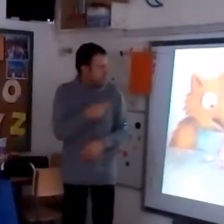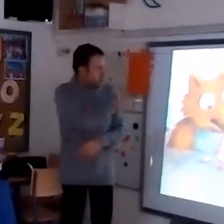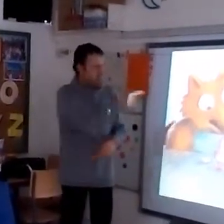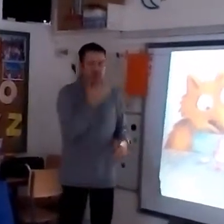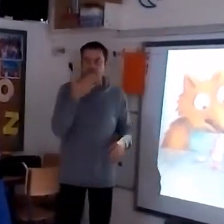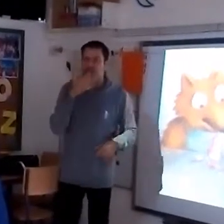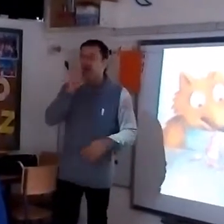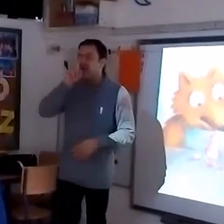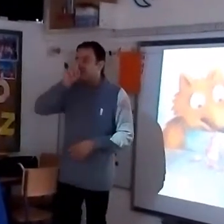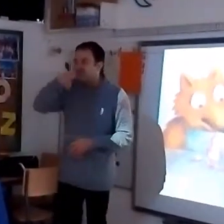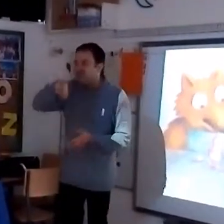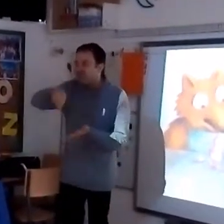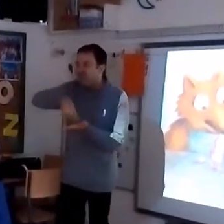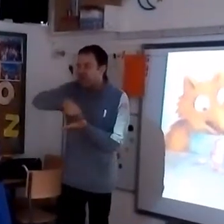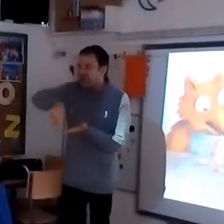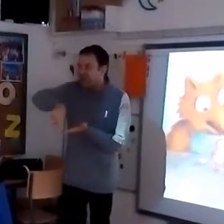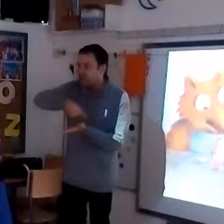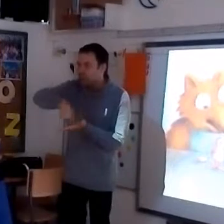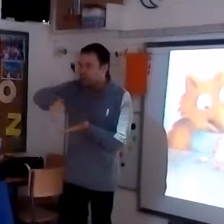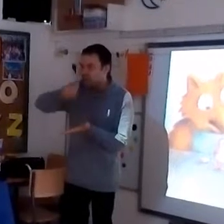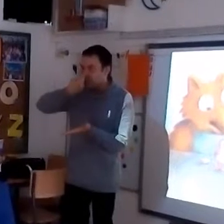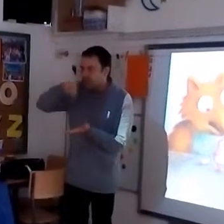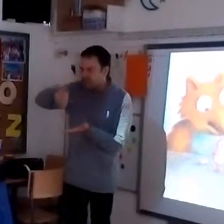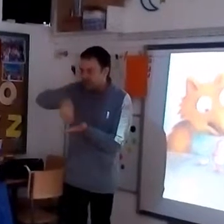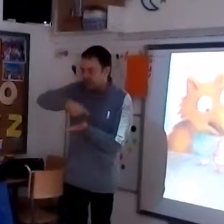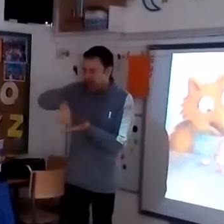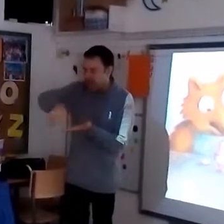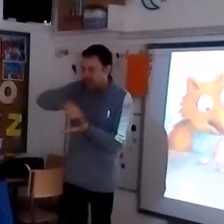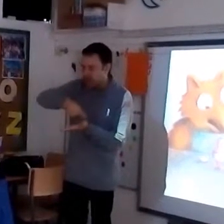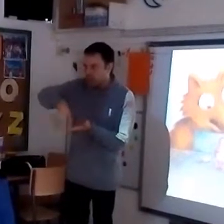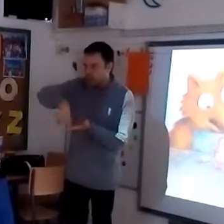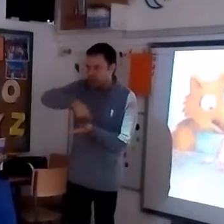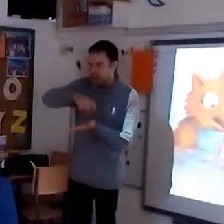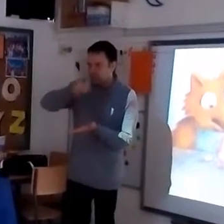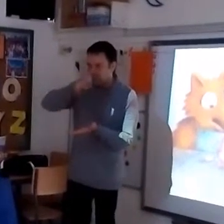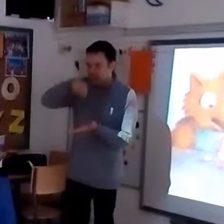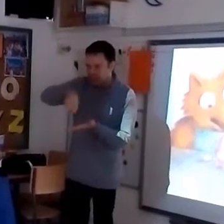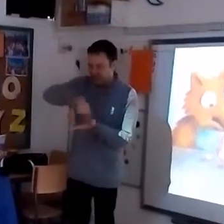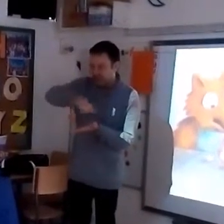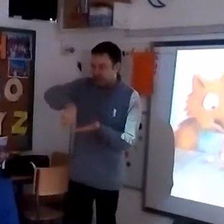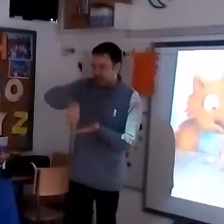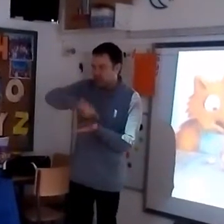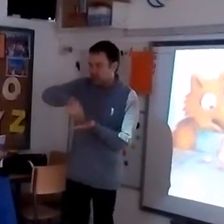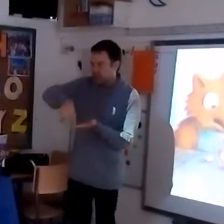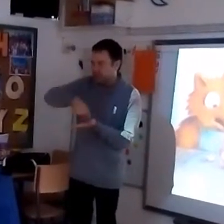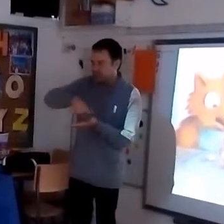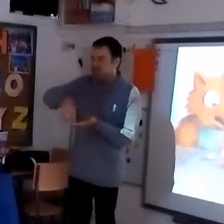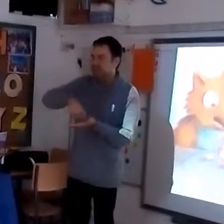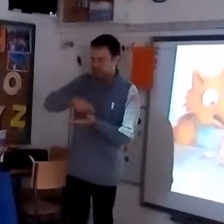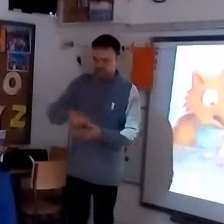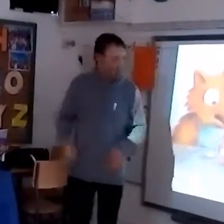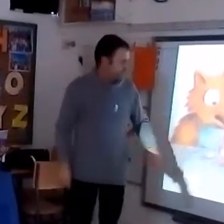entiendo. Así que son unos flamencos, mirad el signo de flamencos. ¿Flamenco? ¿Cómo?